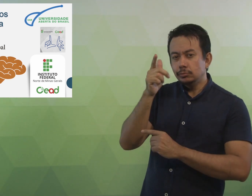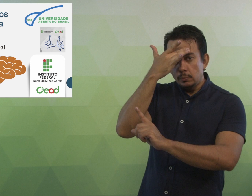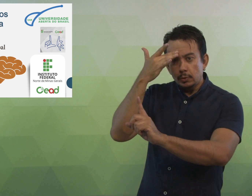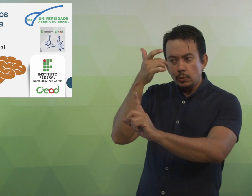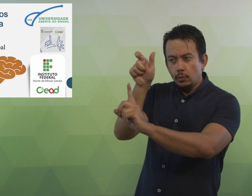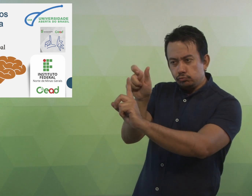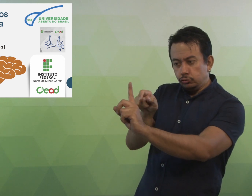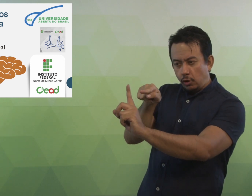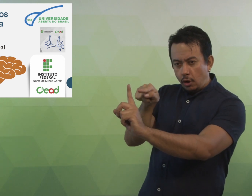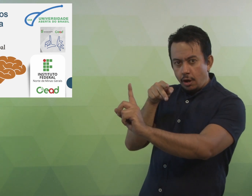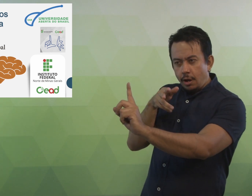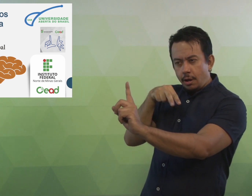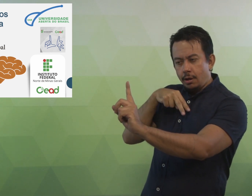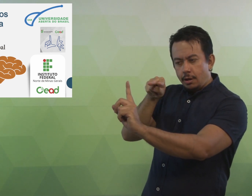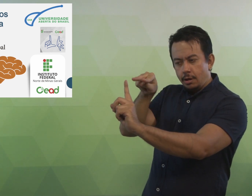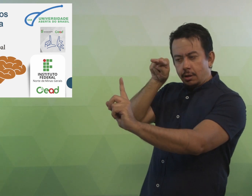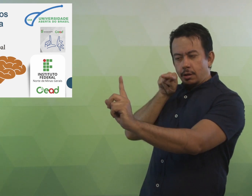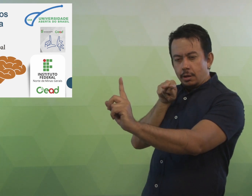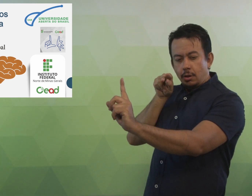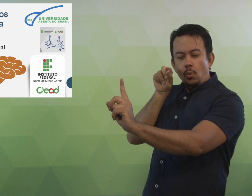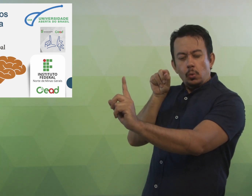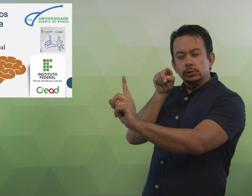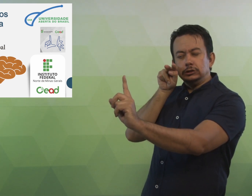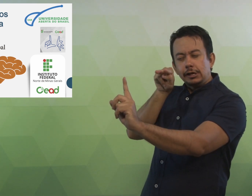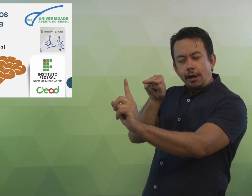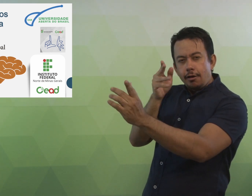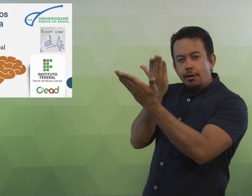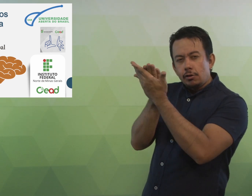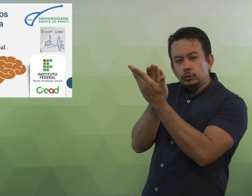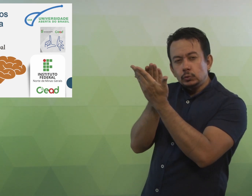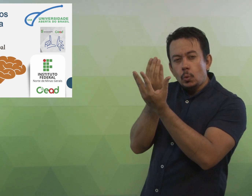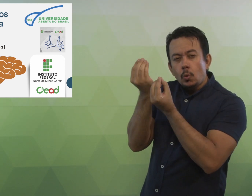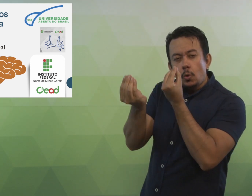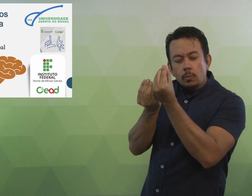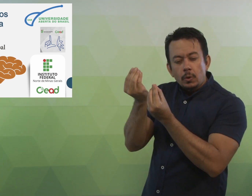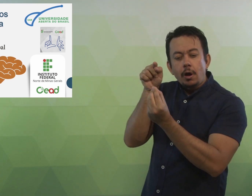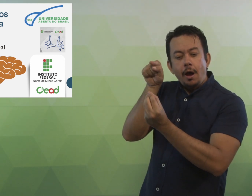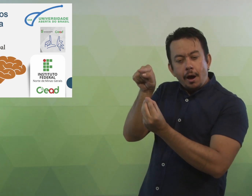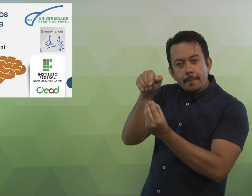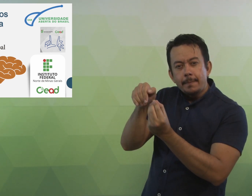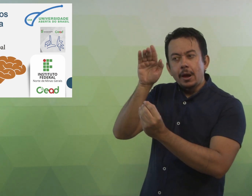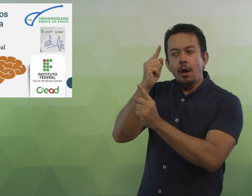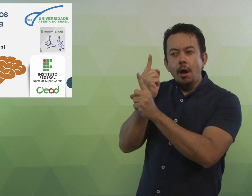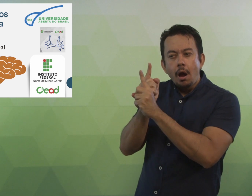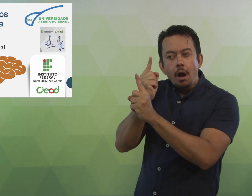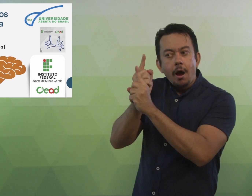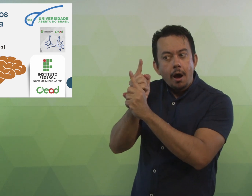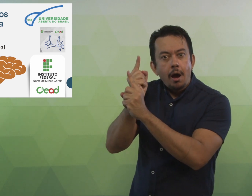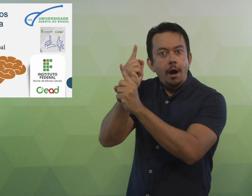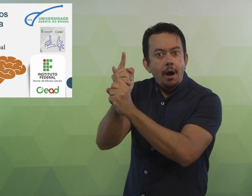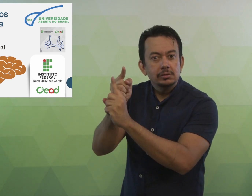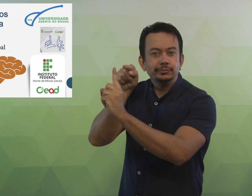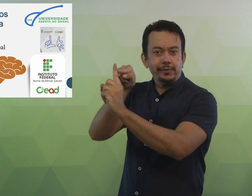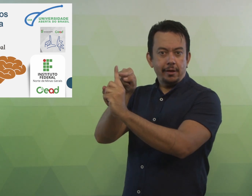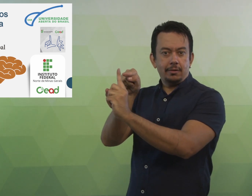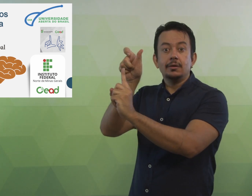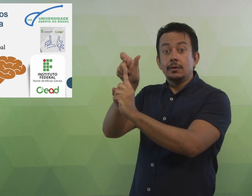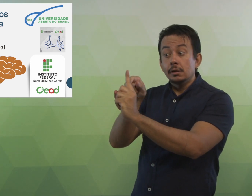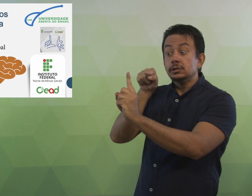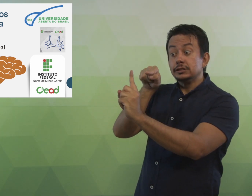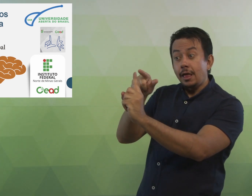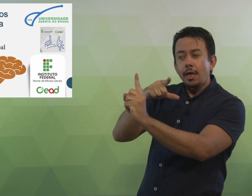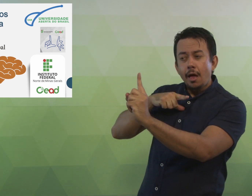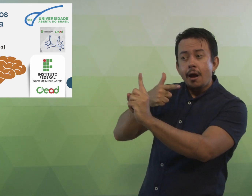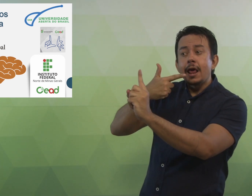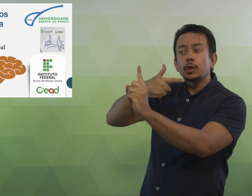questões. Então, quando você relaciona uma palavra ao objeto, como você estuda sobre aquilo, então a sua